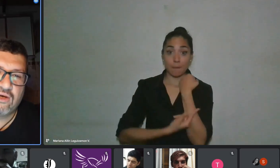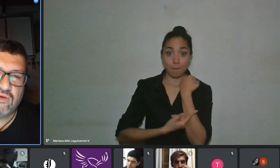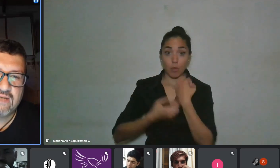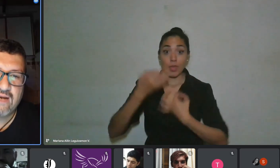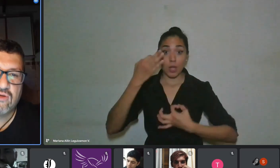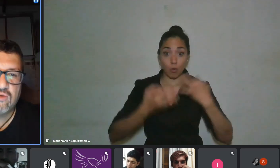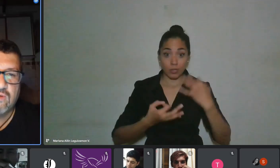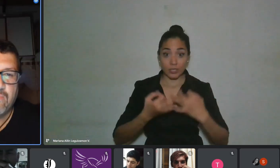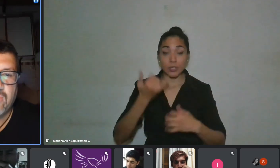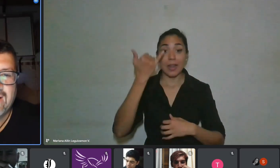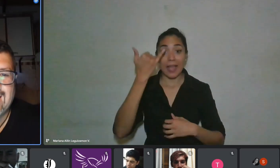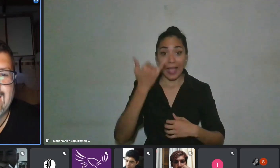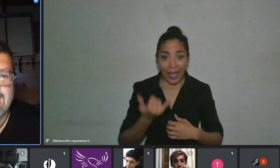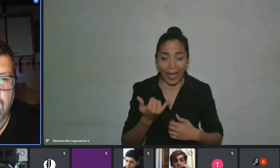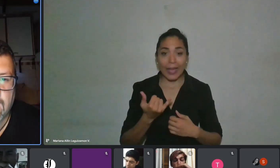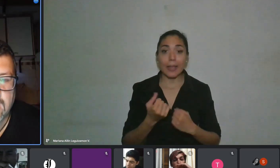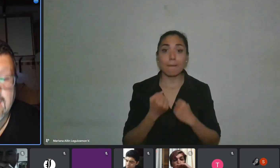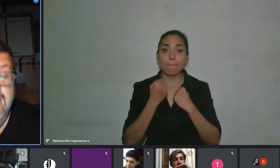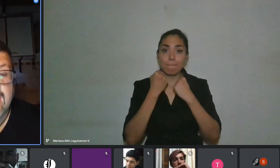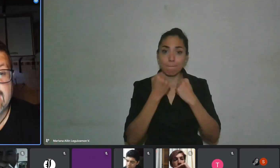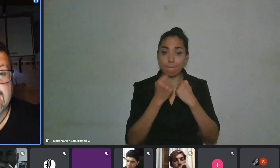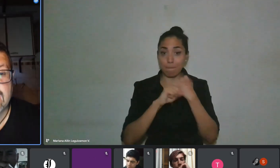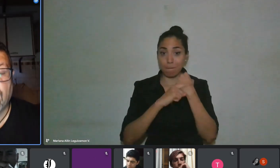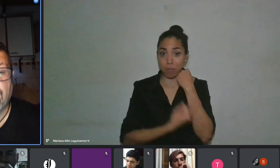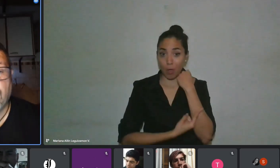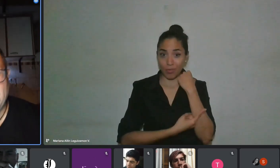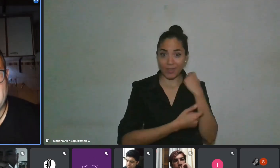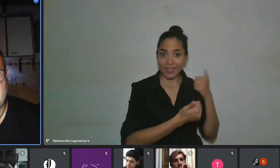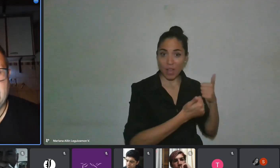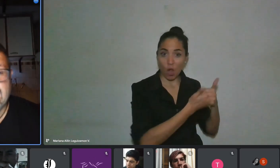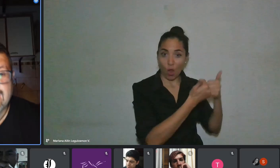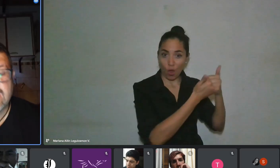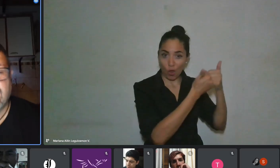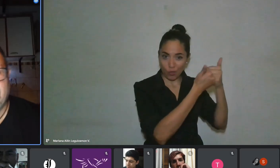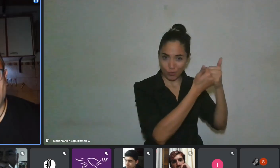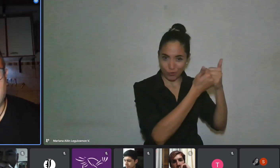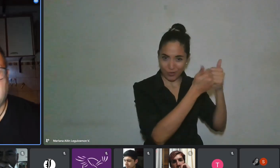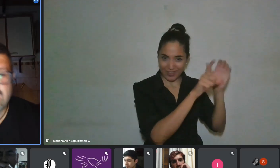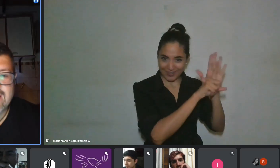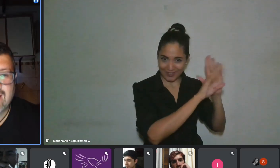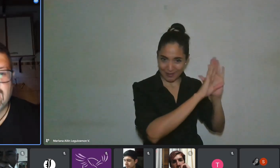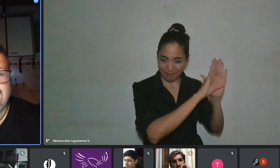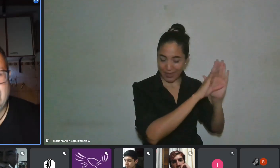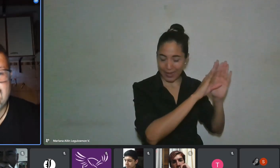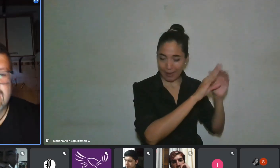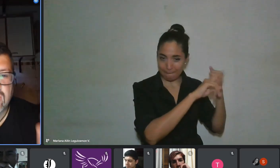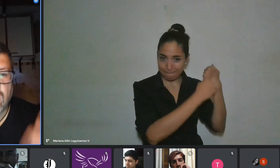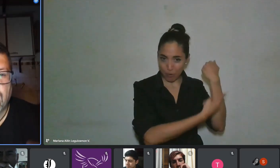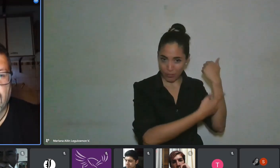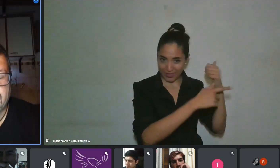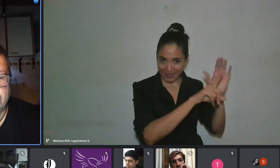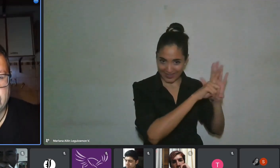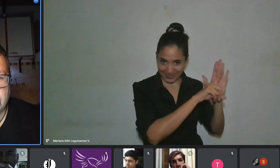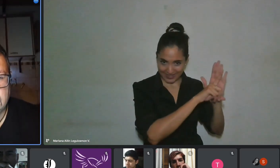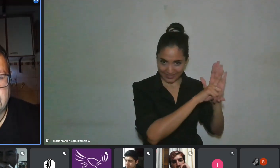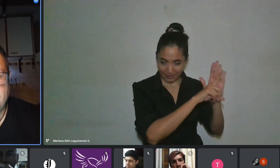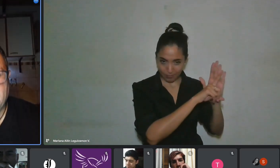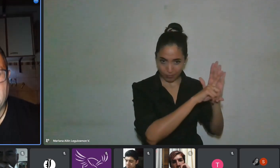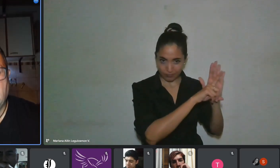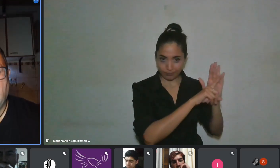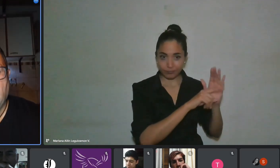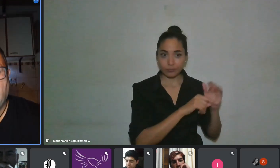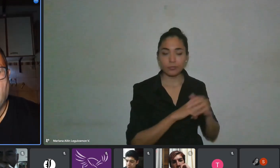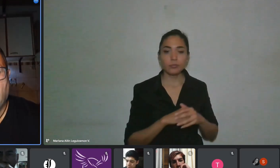de contralor sobre el Poder Legislativo. Es decir, son poderes que se van contrapesando en el ejercicio del poder.